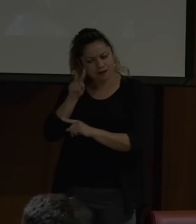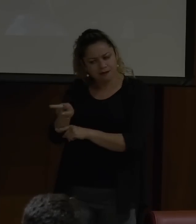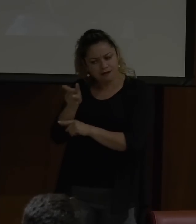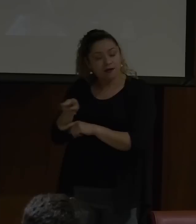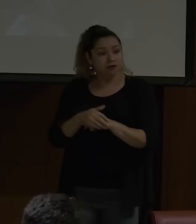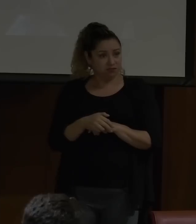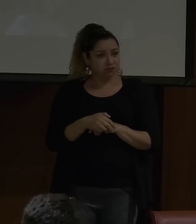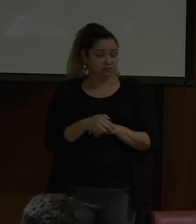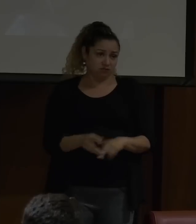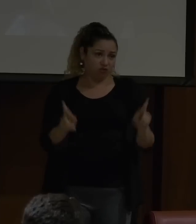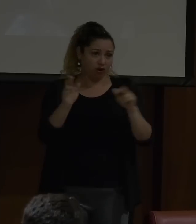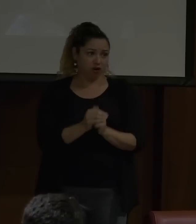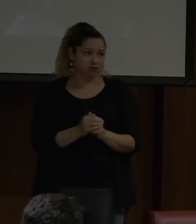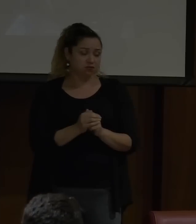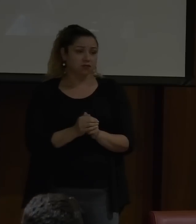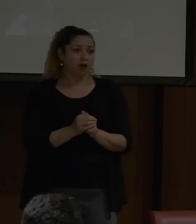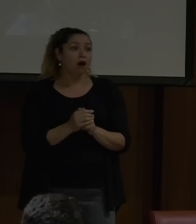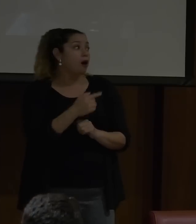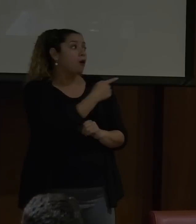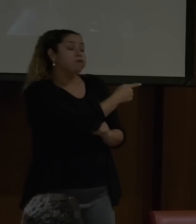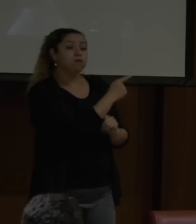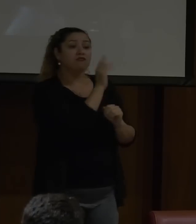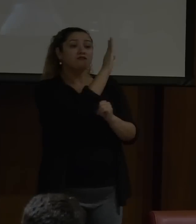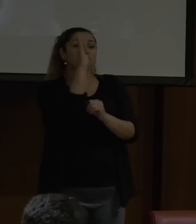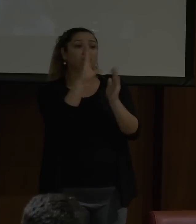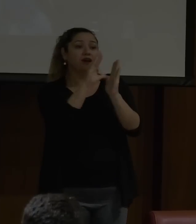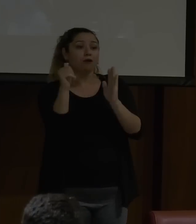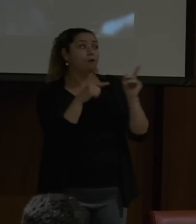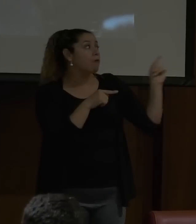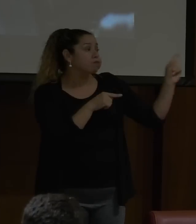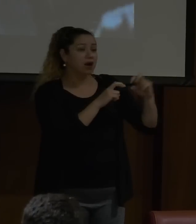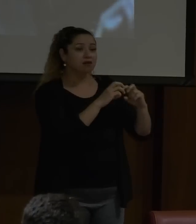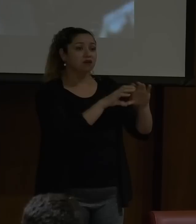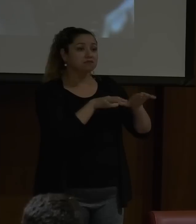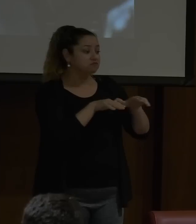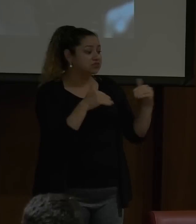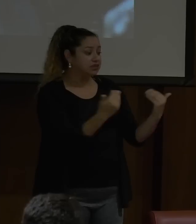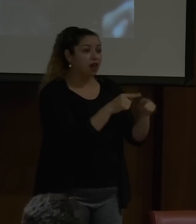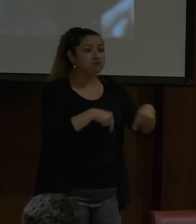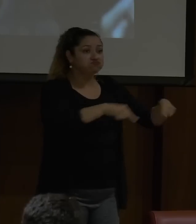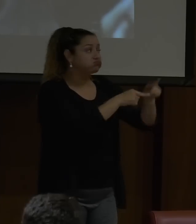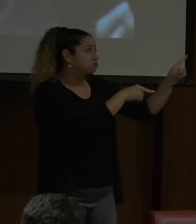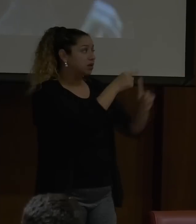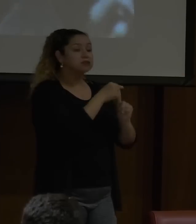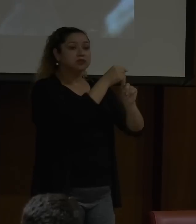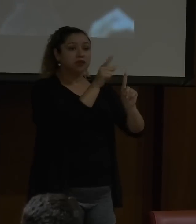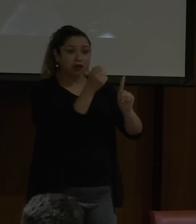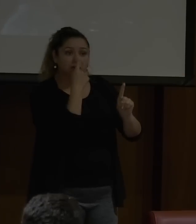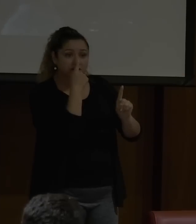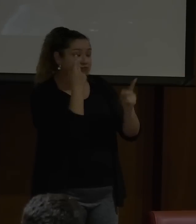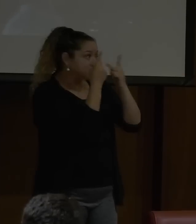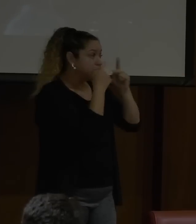tenemos una sala en la biblioteca destinado al tema de la música, que pueden venir a visitar